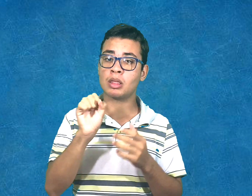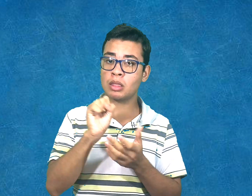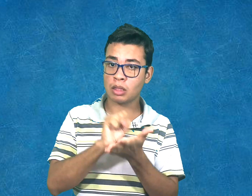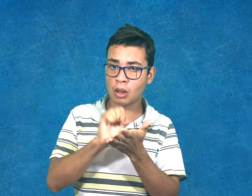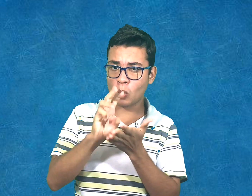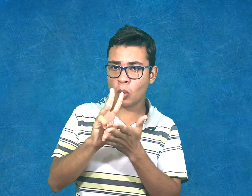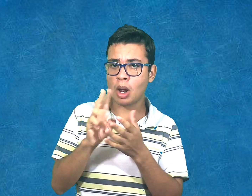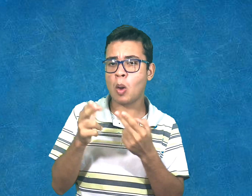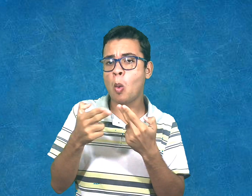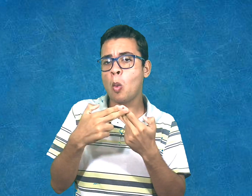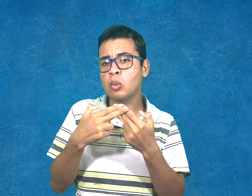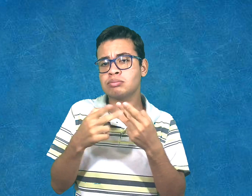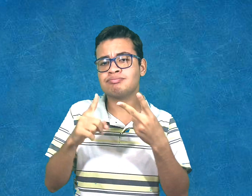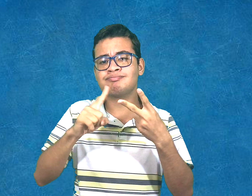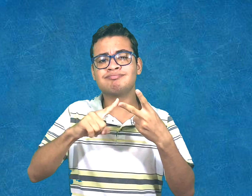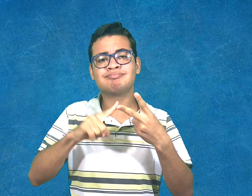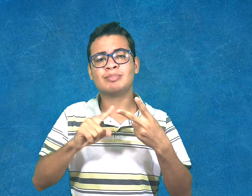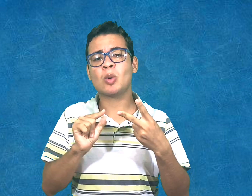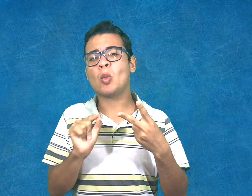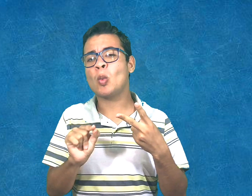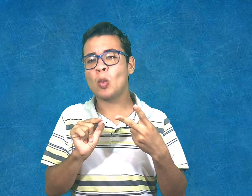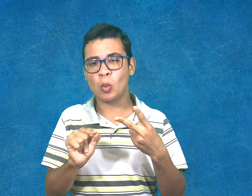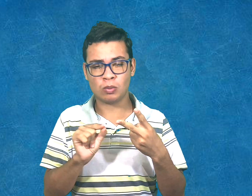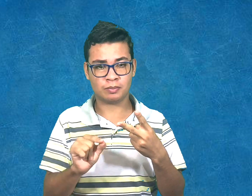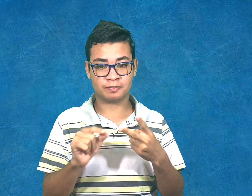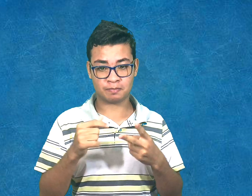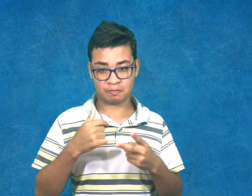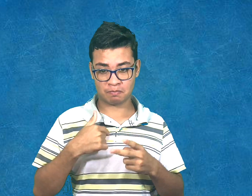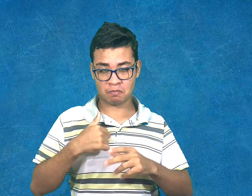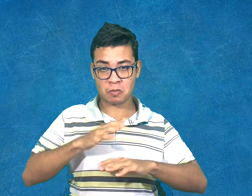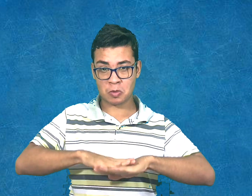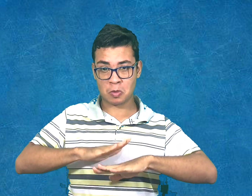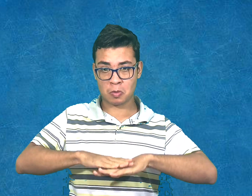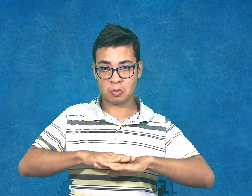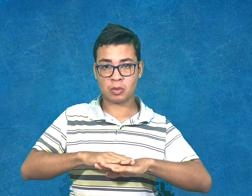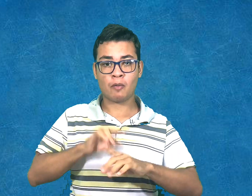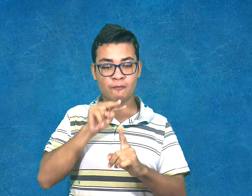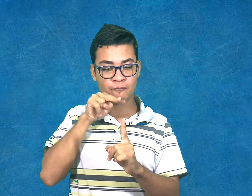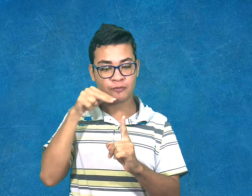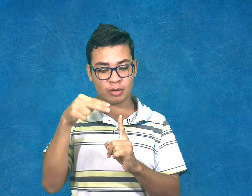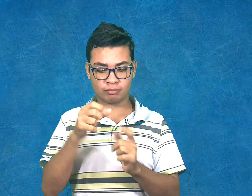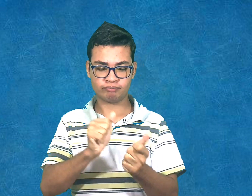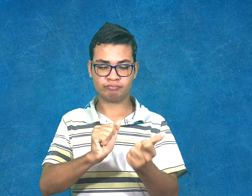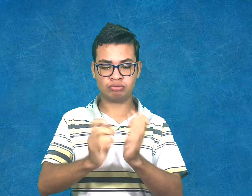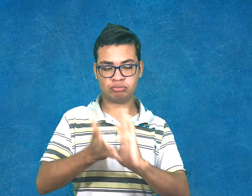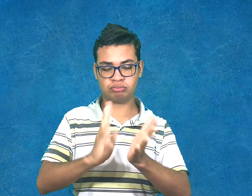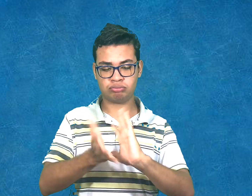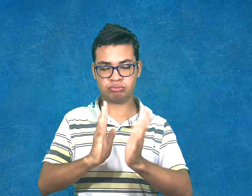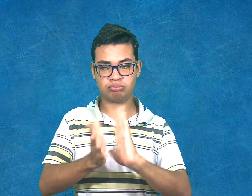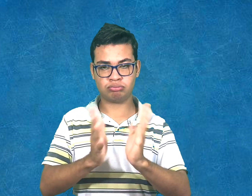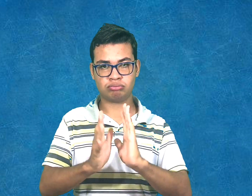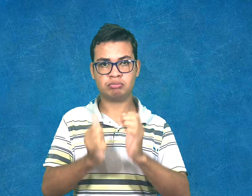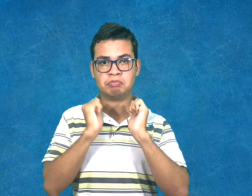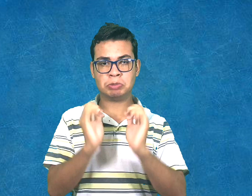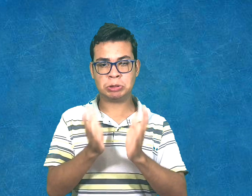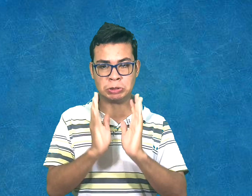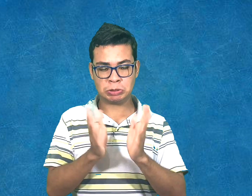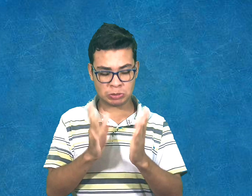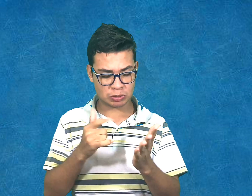mas Sign Writing ele usa a segunda, que seria a perspectiva de quem está sinalizando. Então, a forma